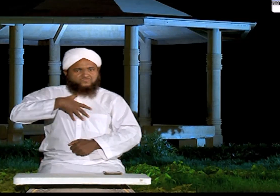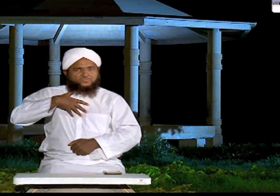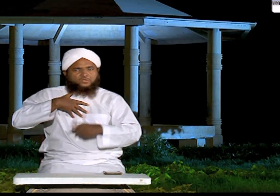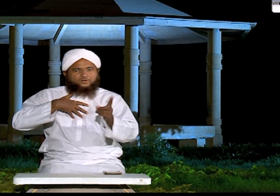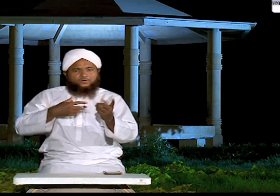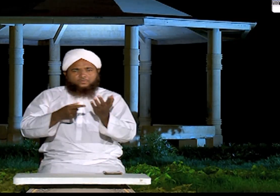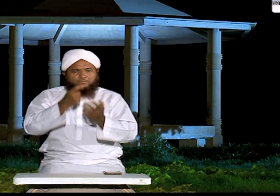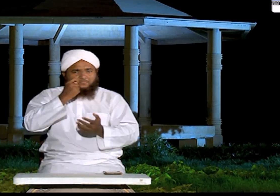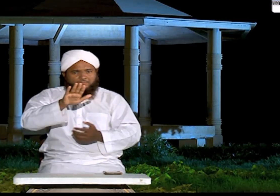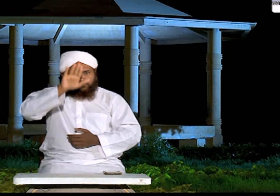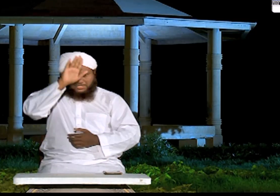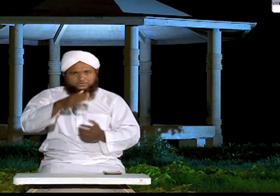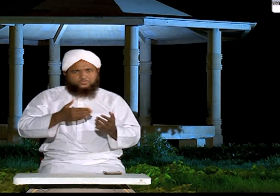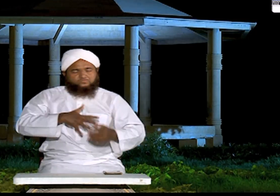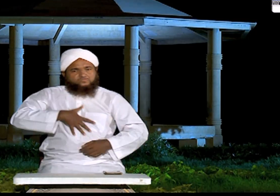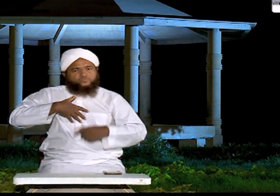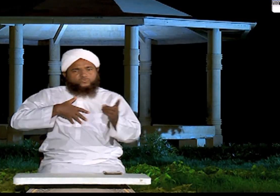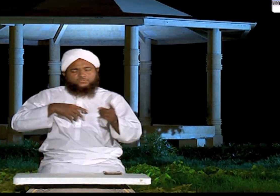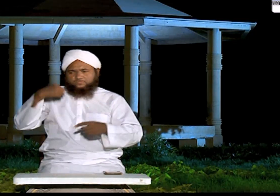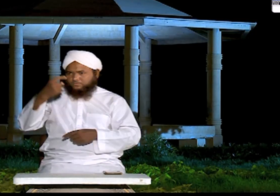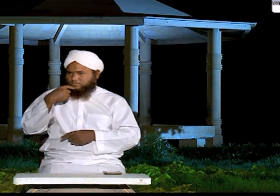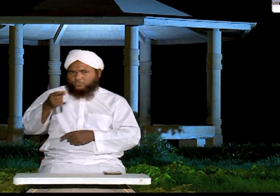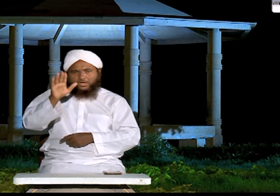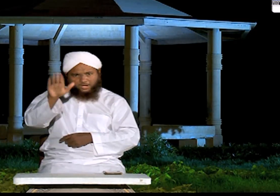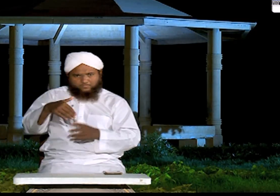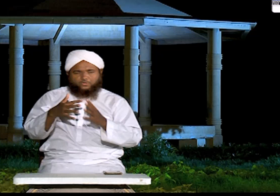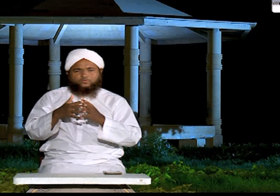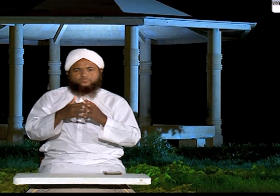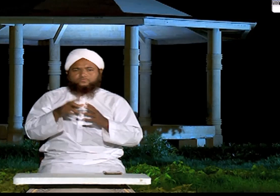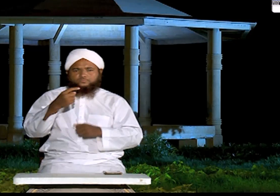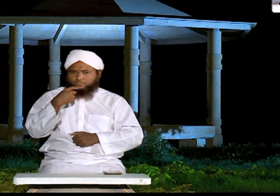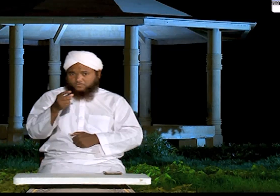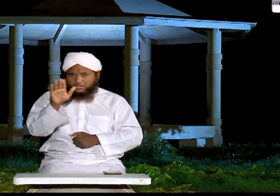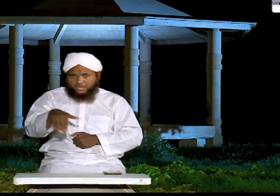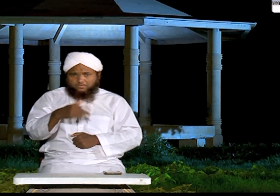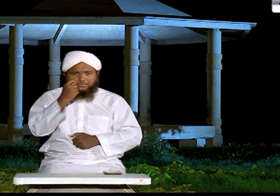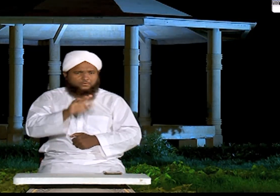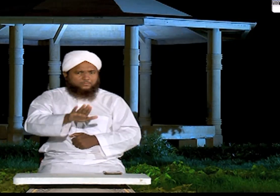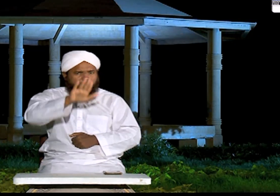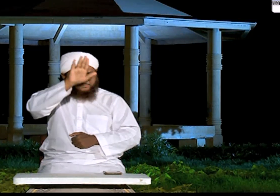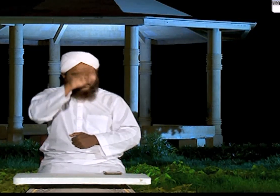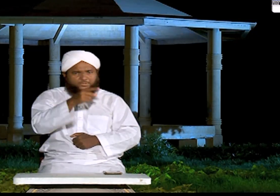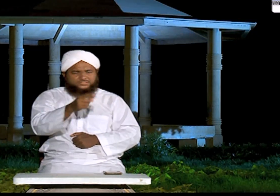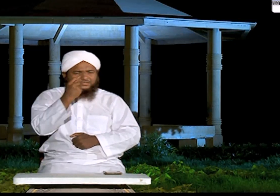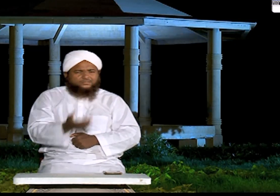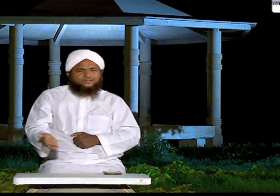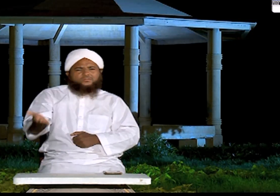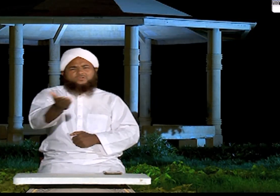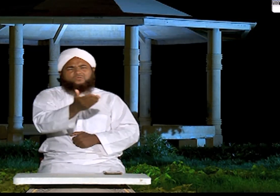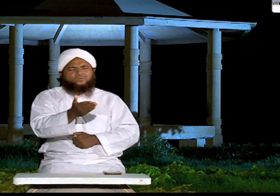اس نے وزیر کو بلا کر اس کی وجہ پوچھی تو وہ بولا بادشاہ سلامت یہاں کے لوگ بہت عجیب